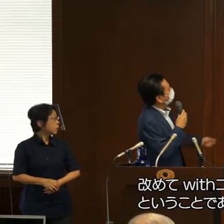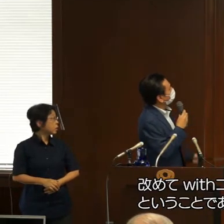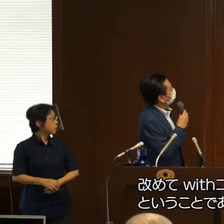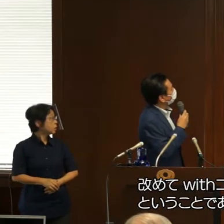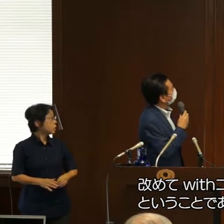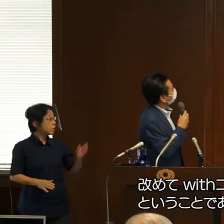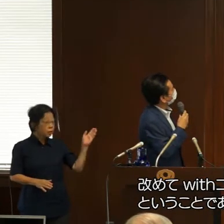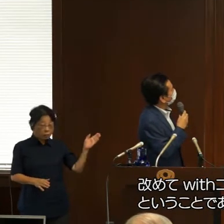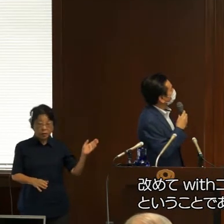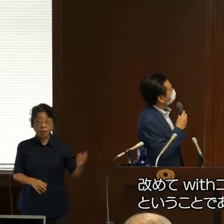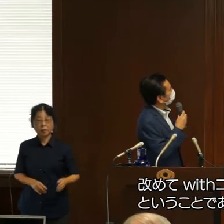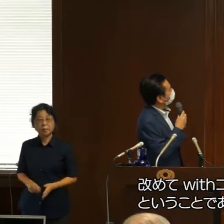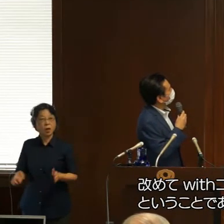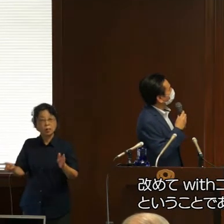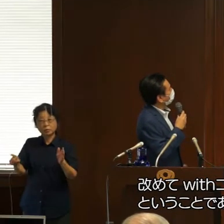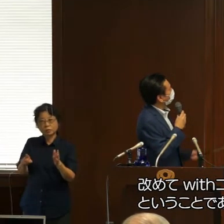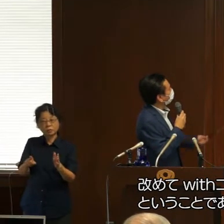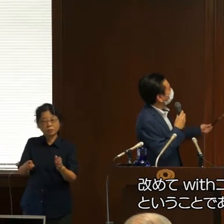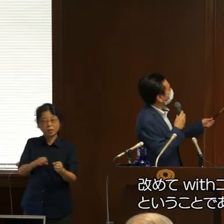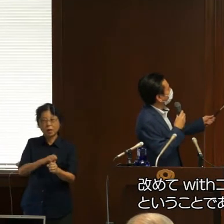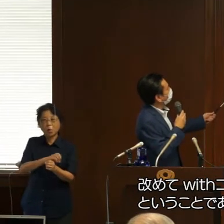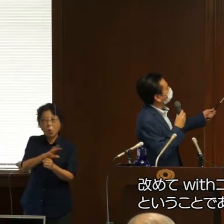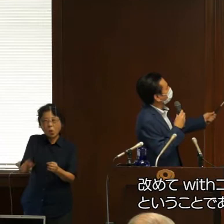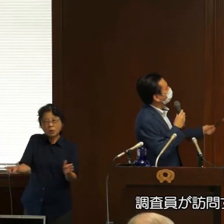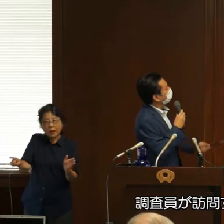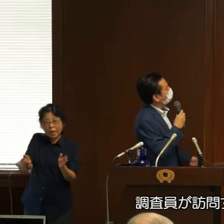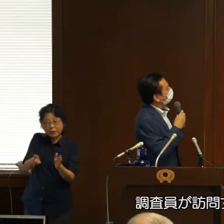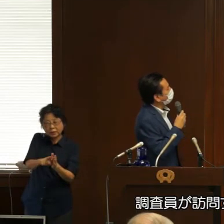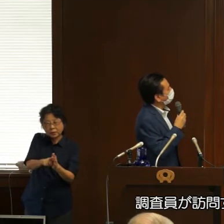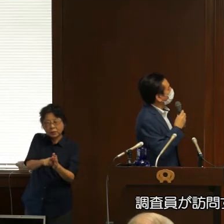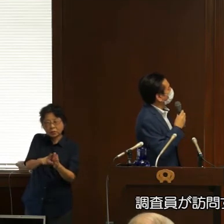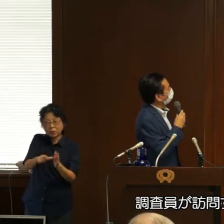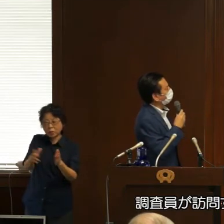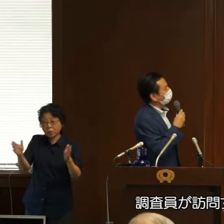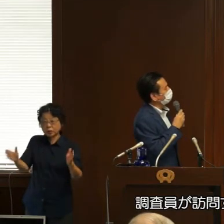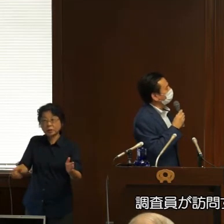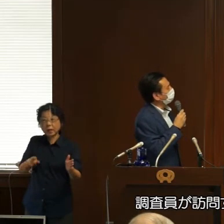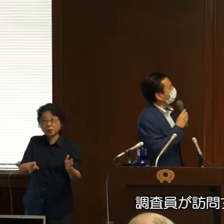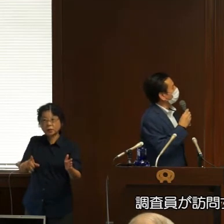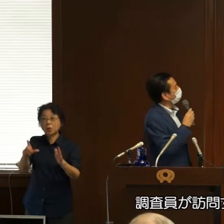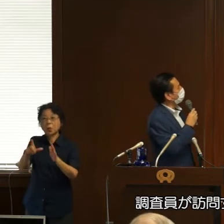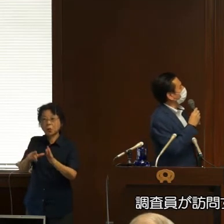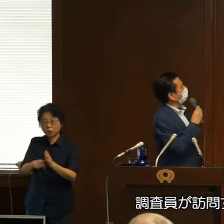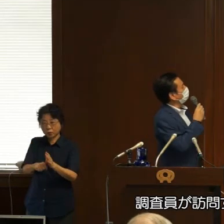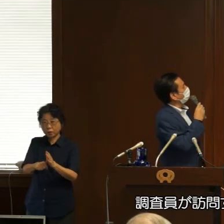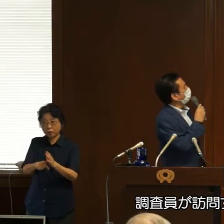改めてウィズコロナ時代の国勢調査ということでありますが、調査員を訪